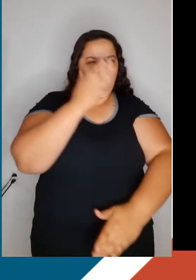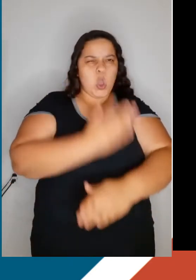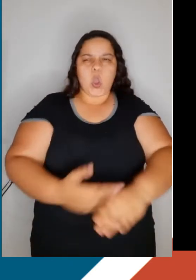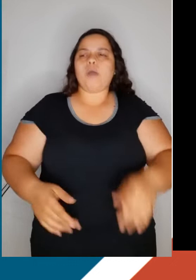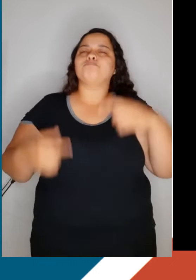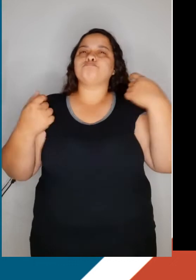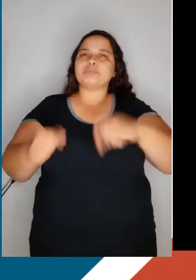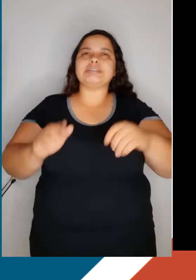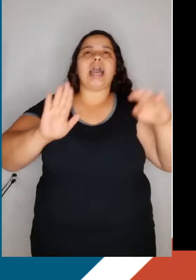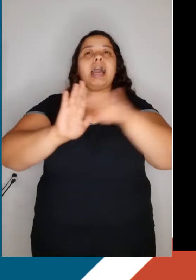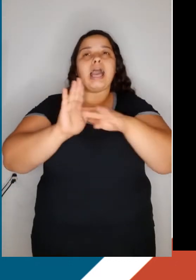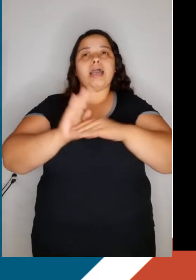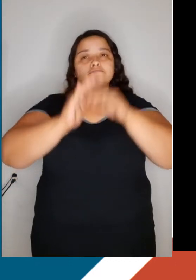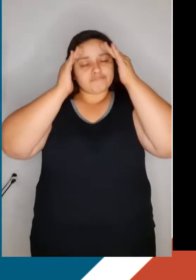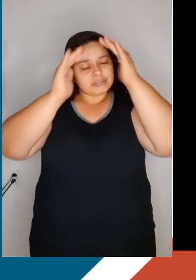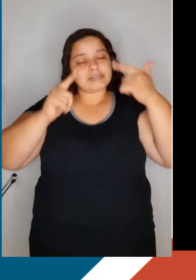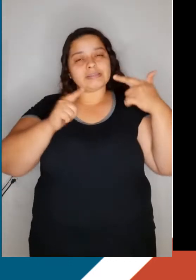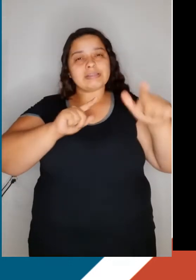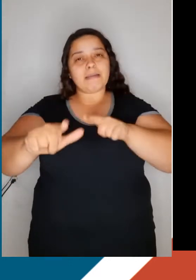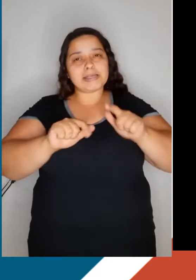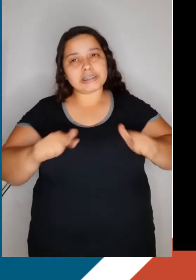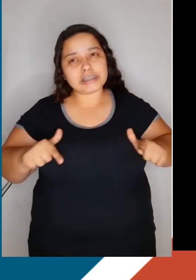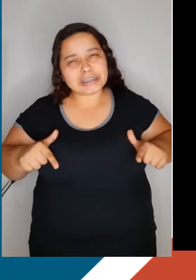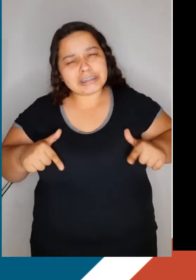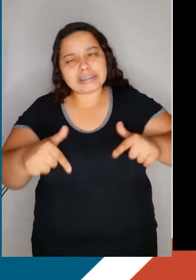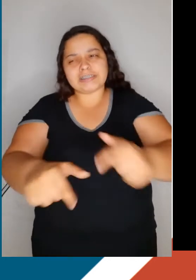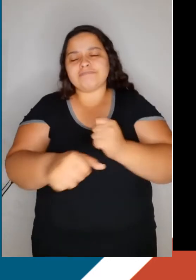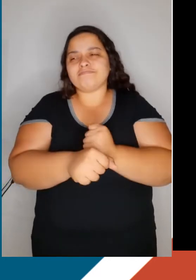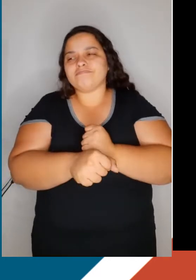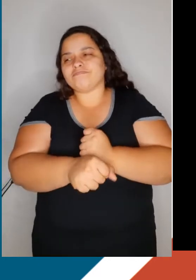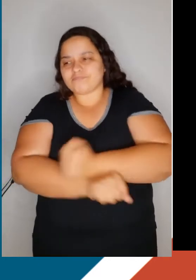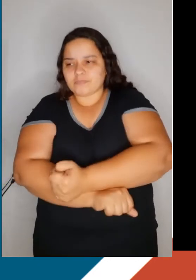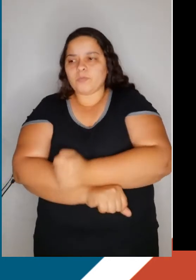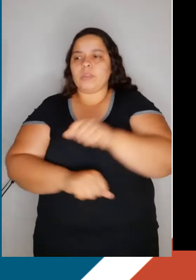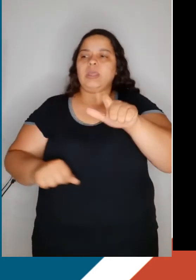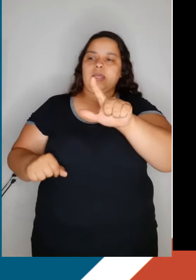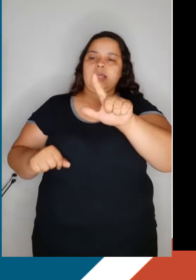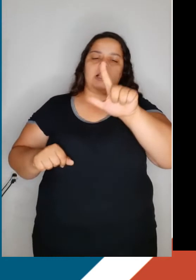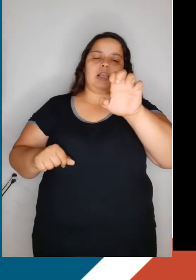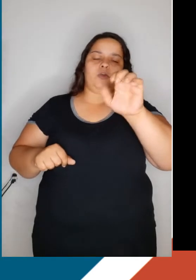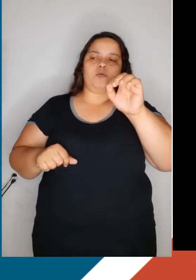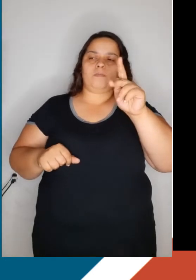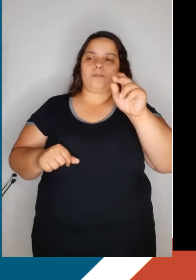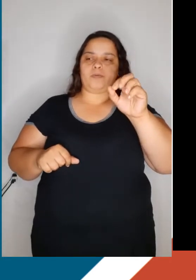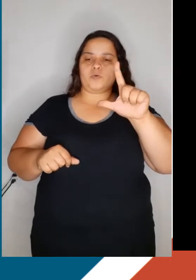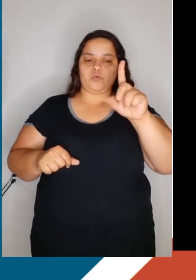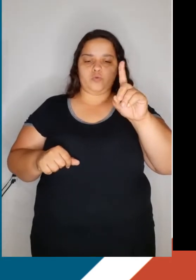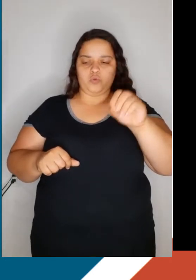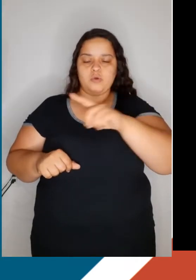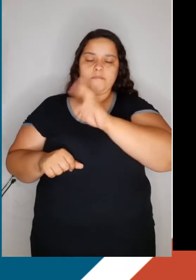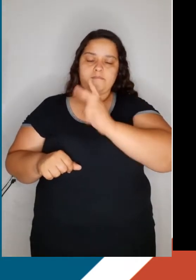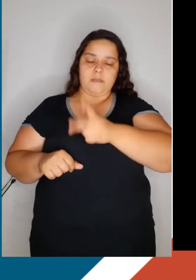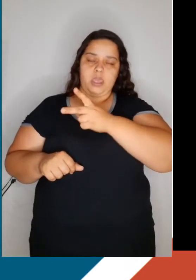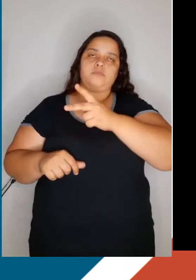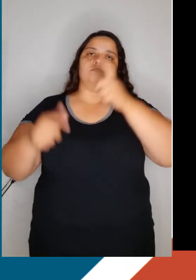cotas estabelecidas, acabou levando Leopoldo a sofrer severas críticas de diversos países europeus. E por conta